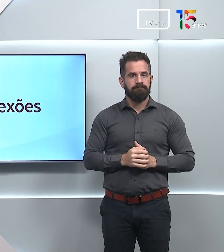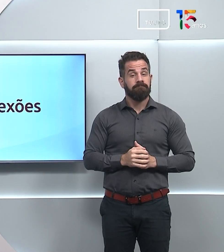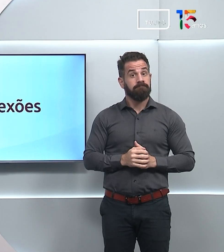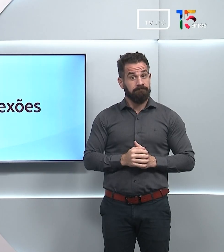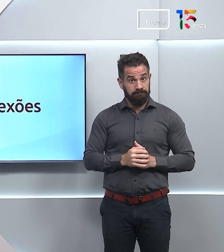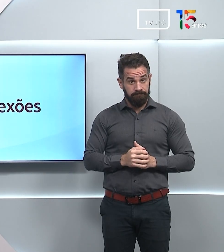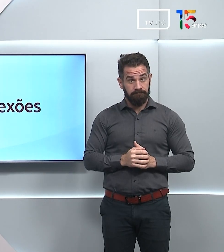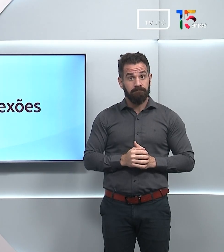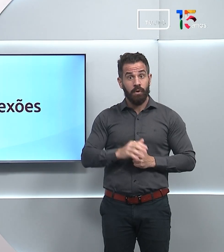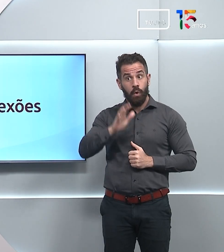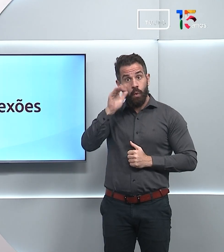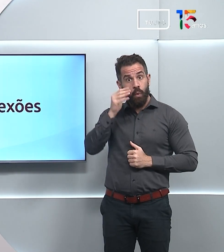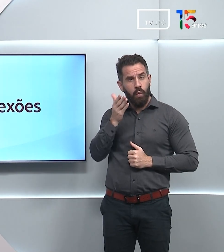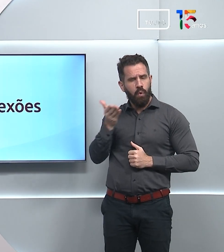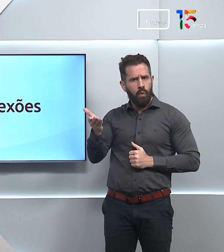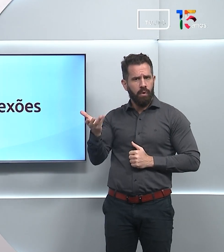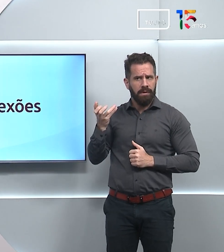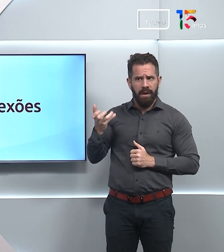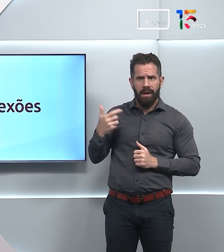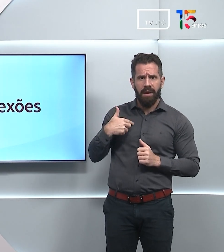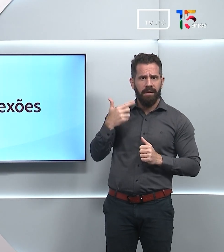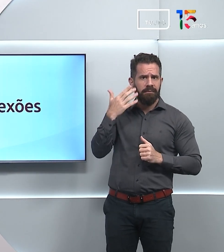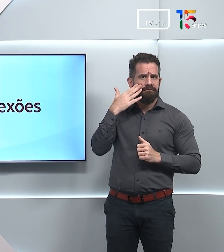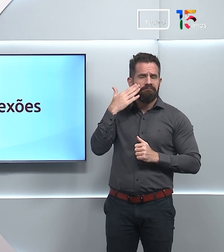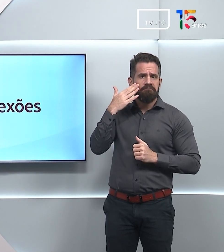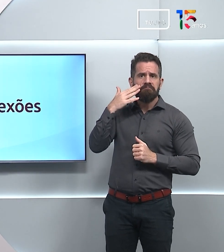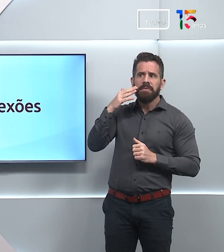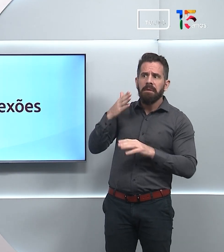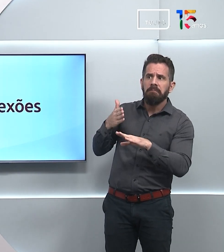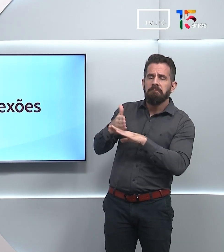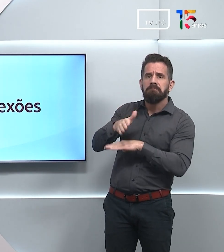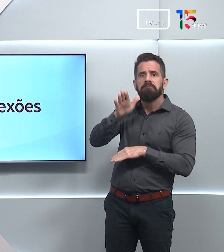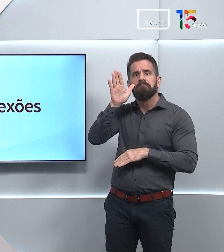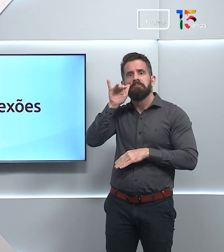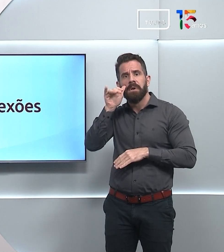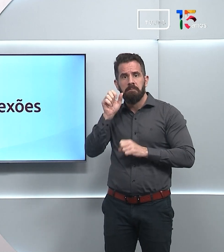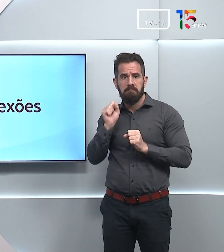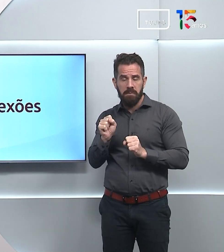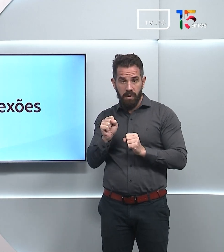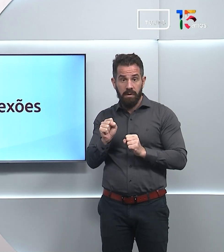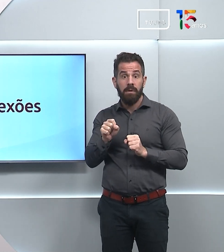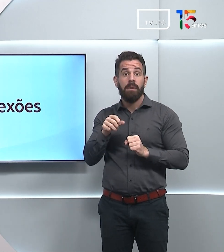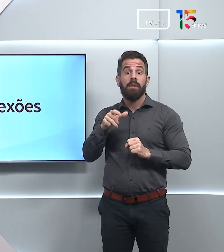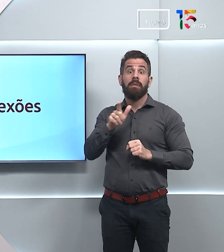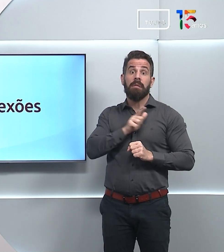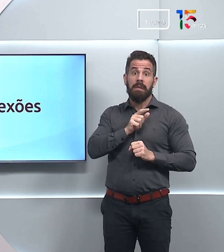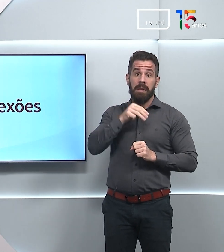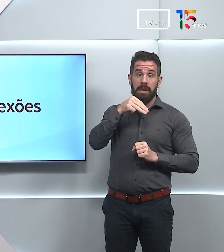Ficou curioso com essa exposição, né, a céu aberto? Você procura por Muda,